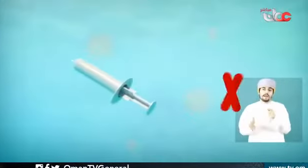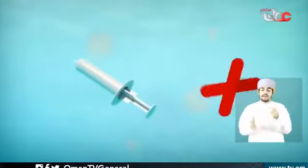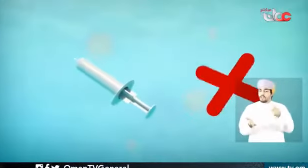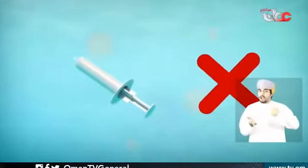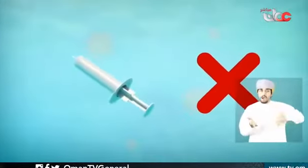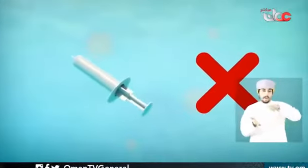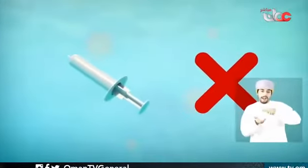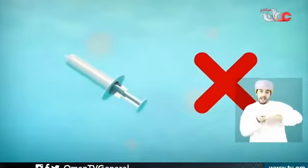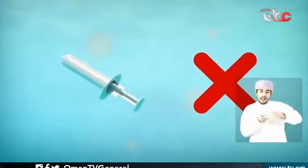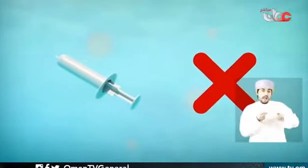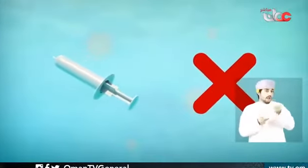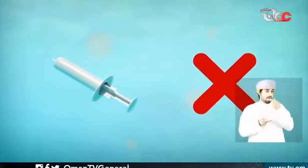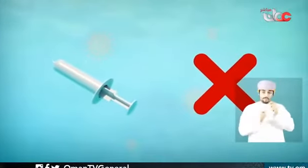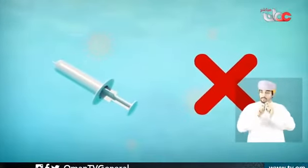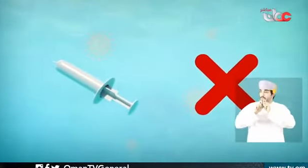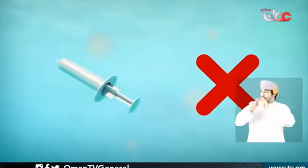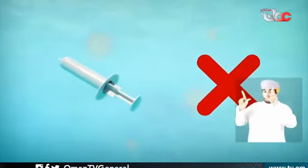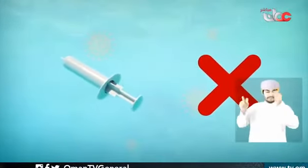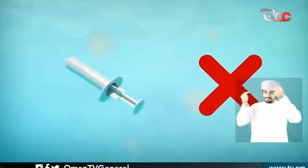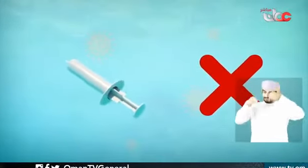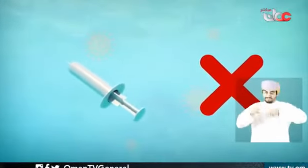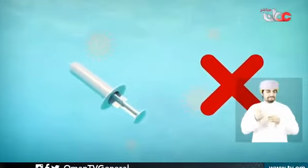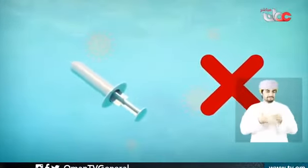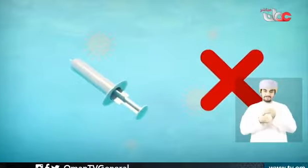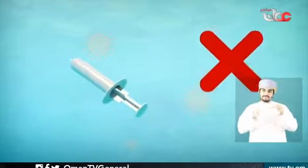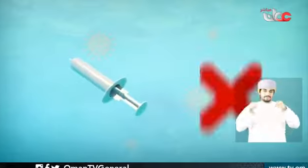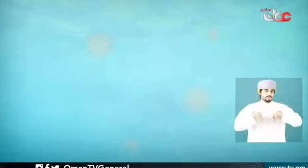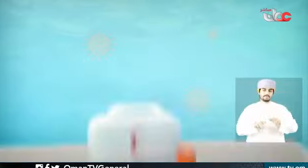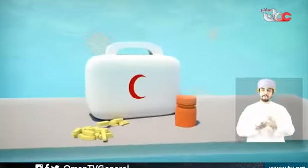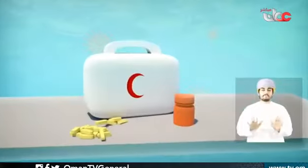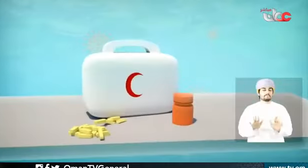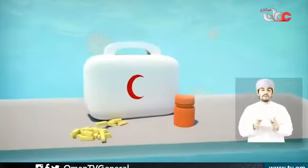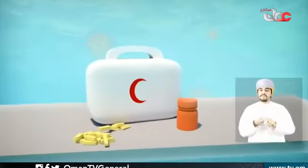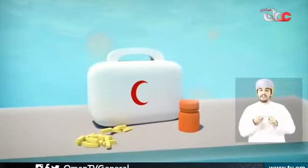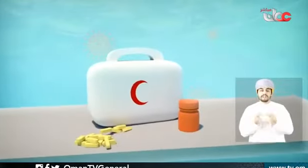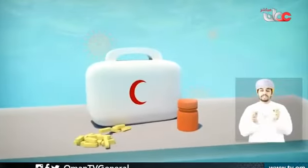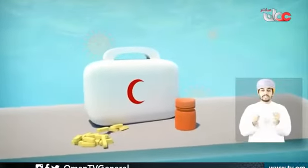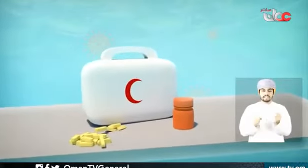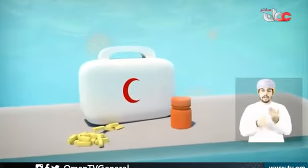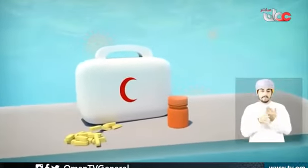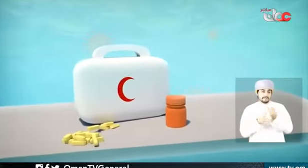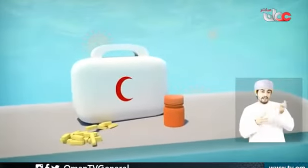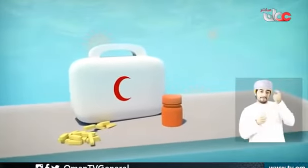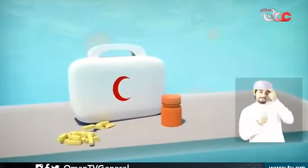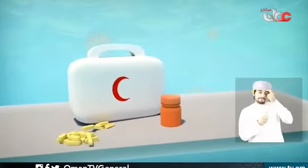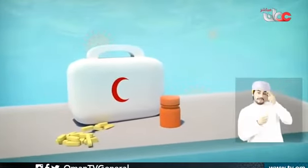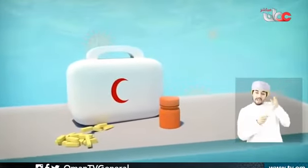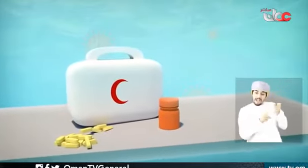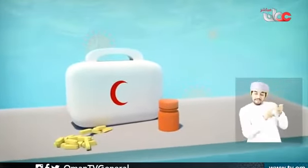يوجد لقاح فاعل إلى الآن، والعلاج المتاح حاليا يعتمد على العلاج الداعم